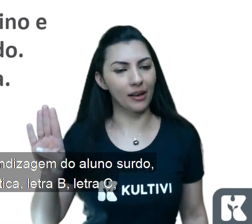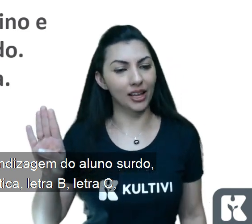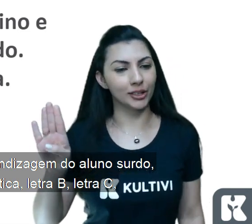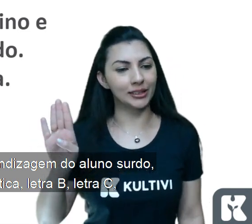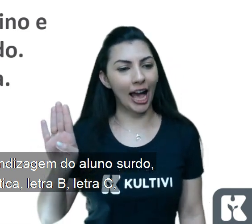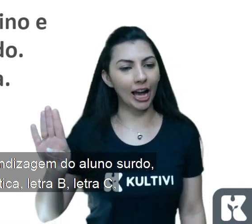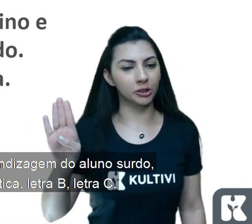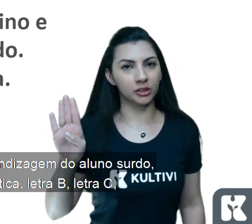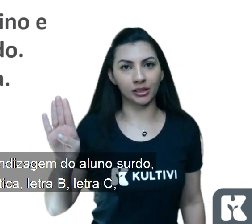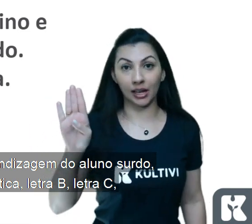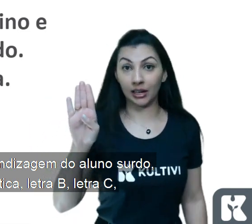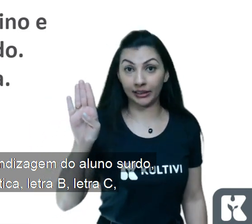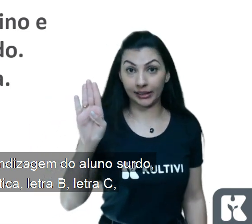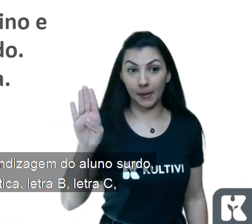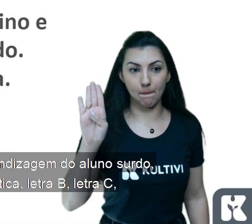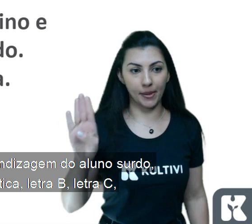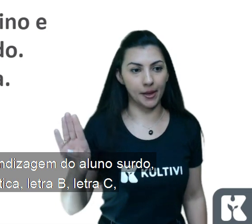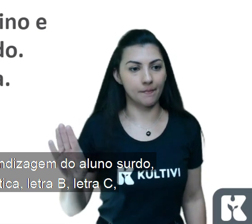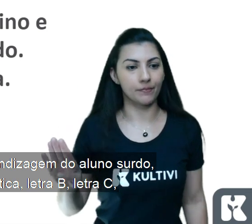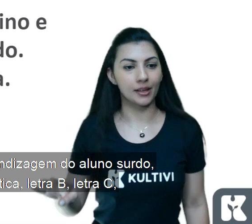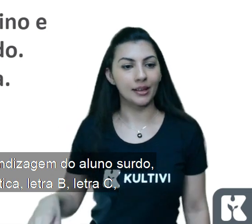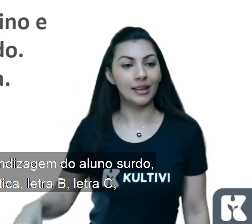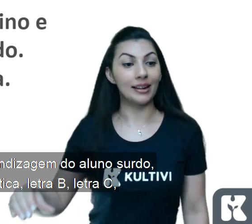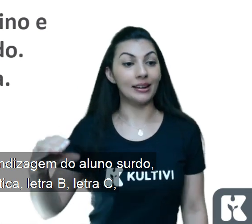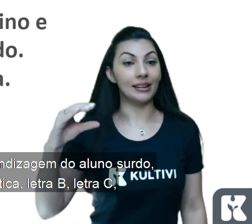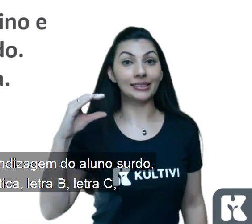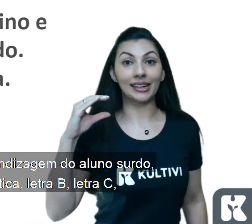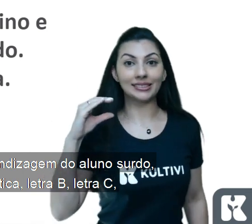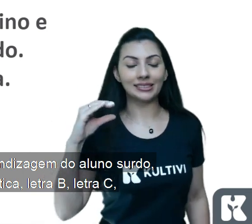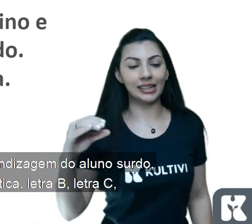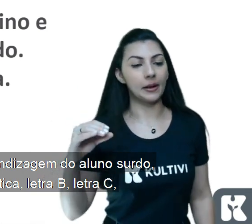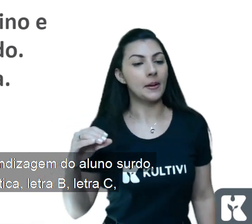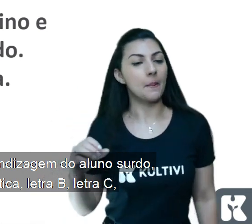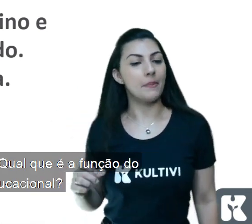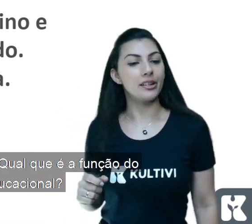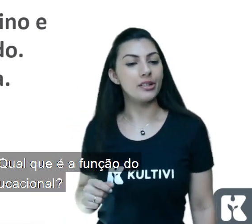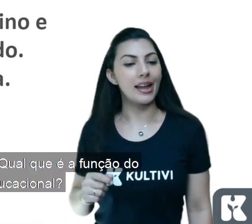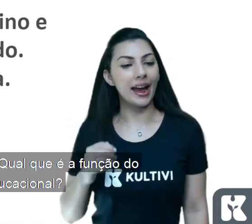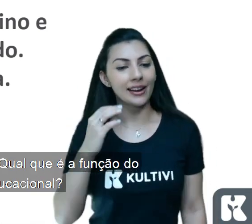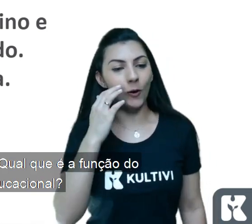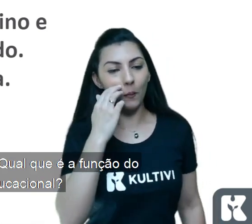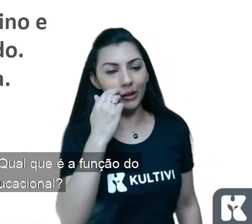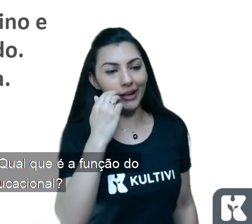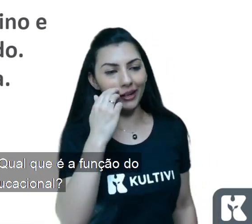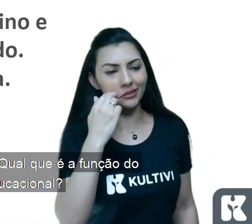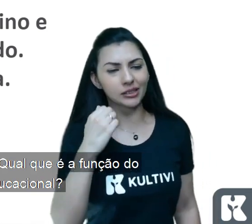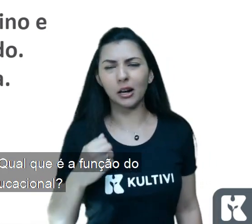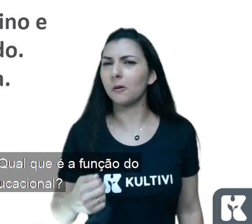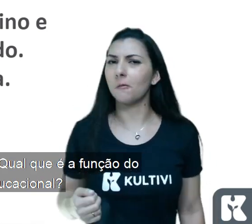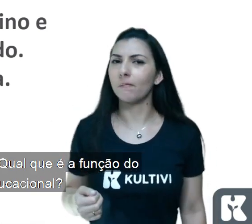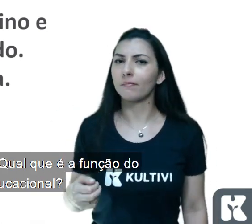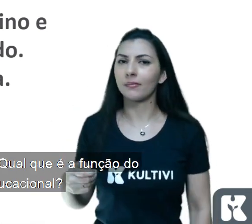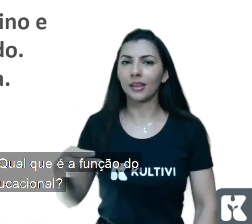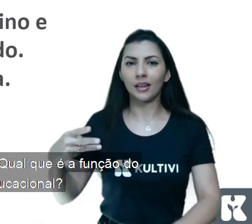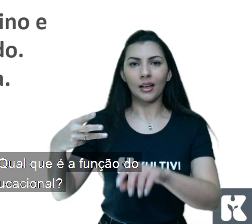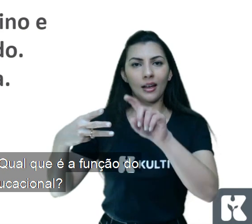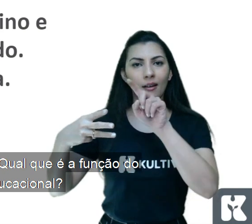Responsável pela didática, letra B. Letra C. Mediar na